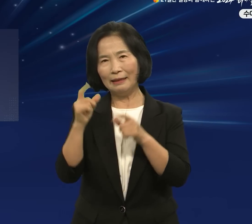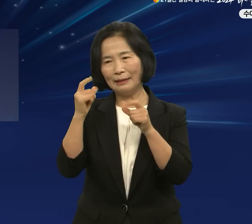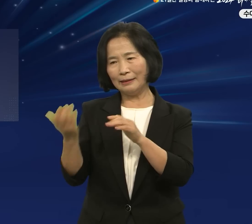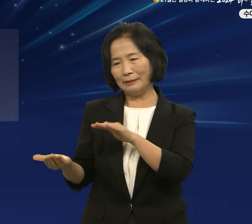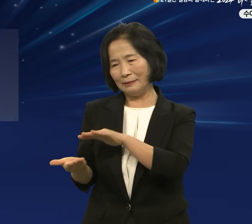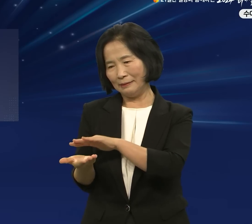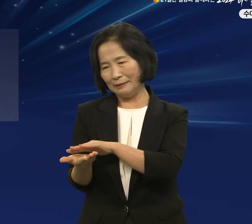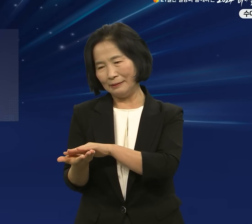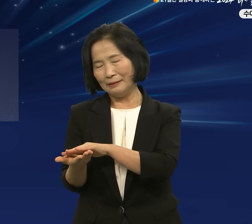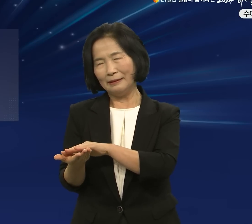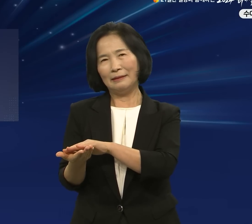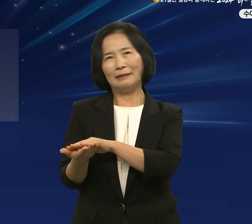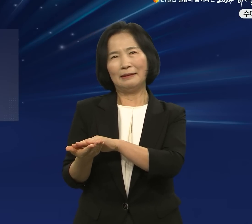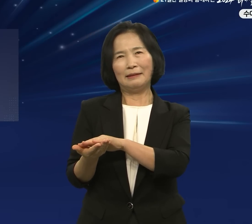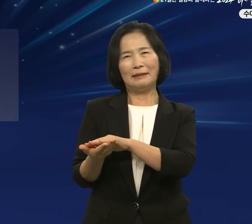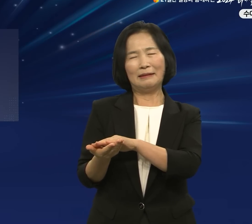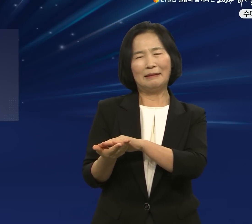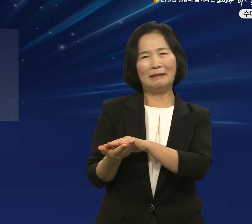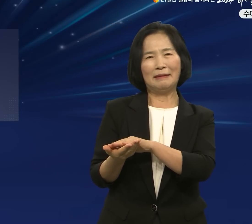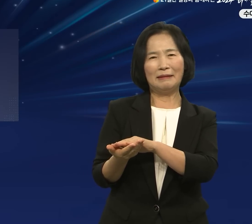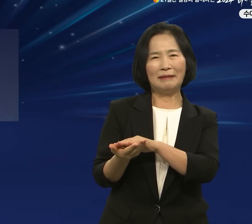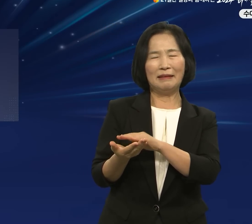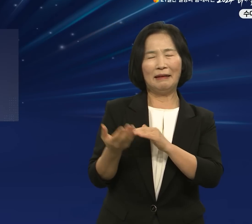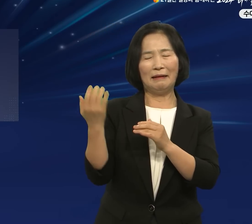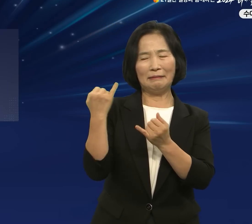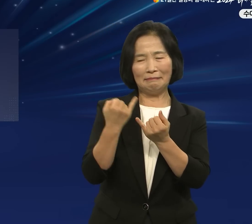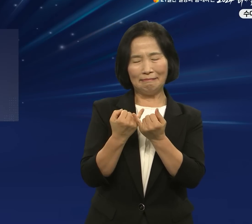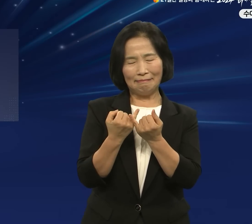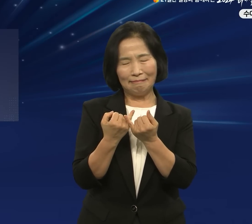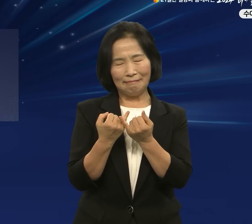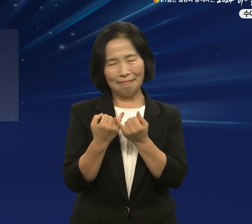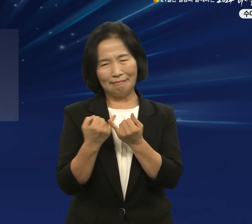음악 스타고 세계 최고의 미인입니다.